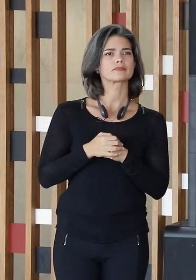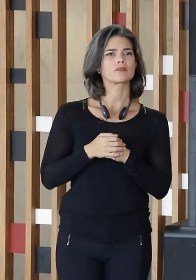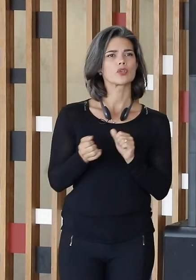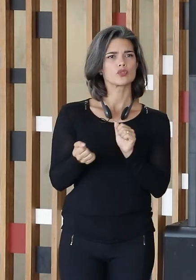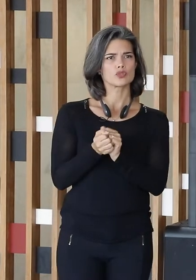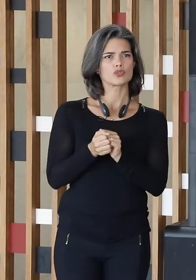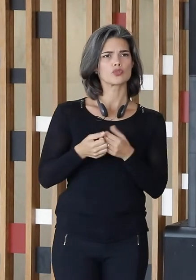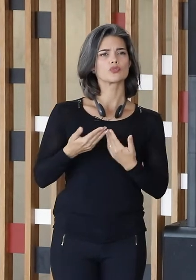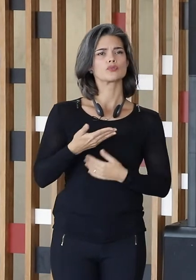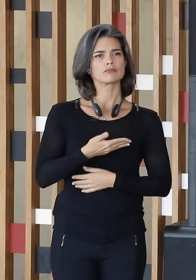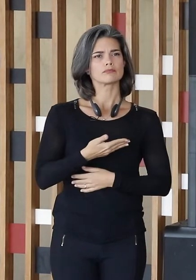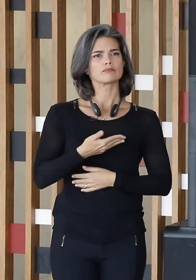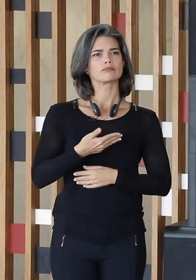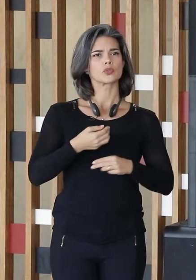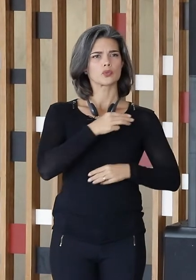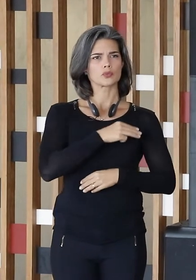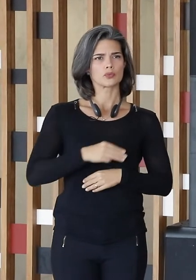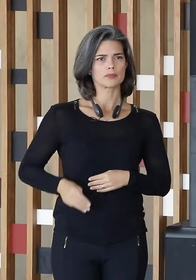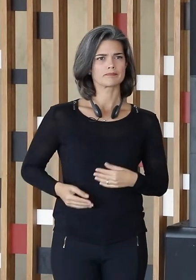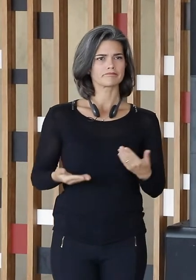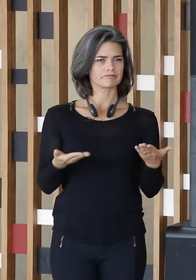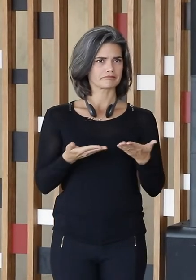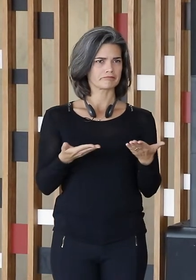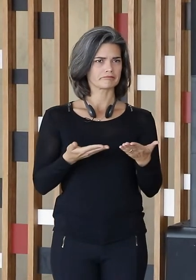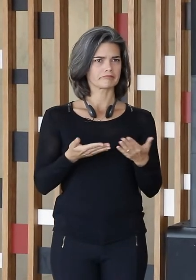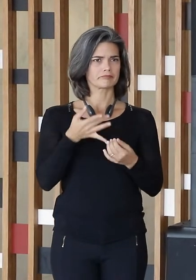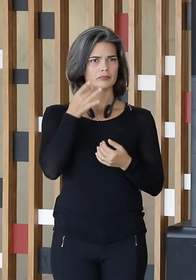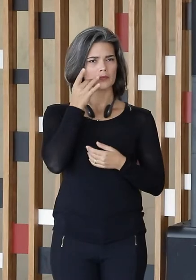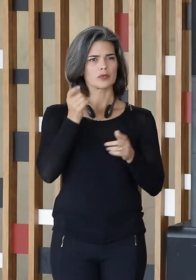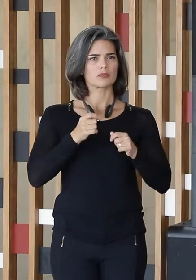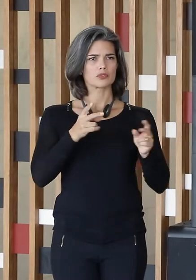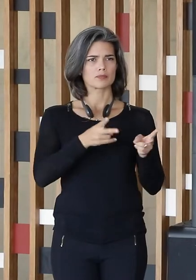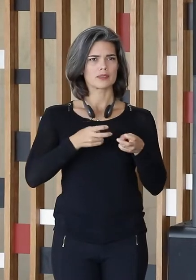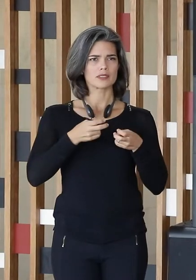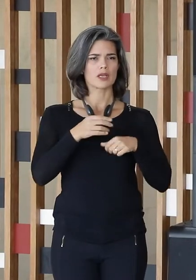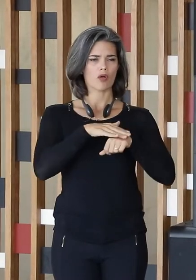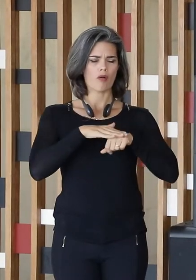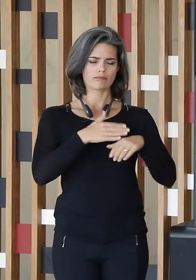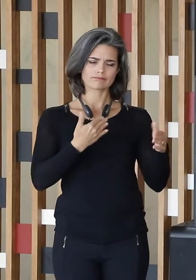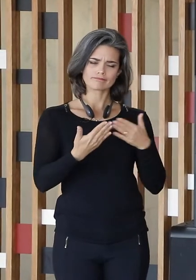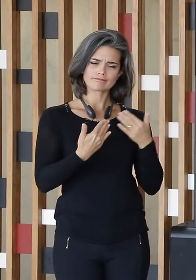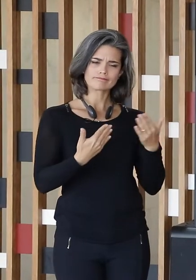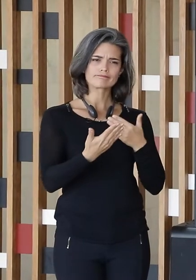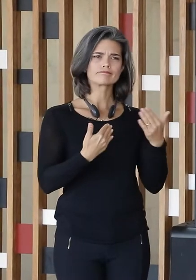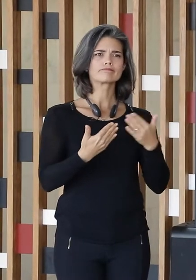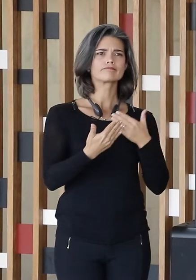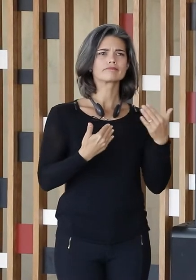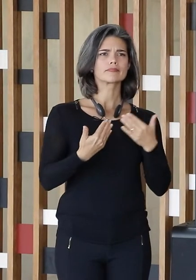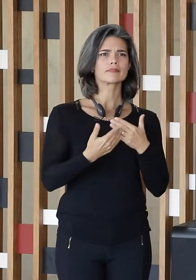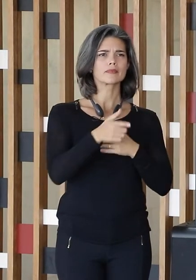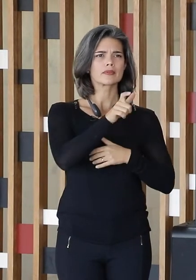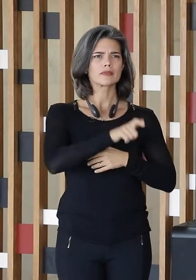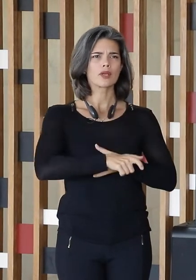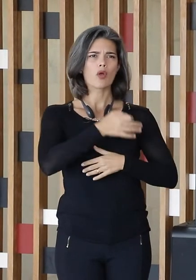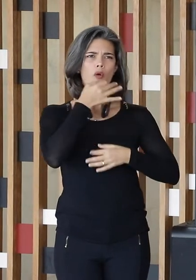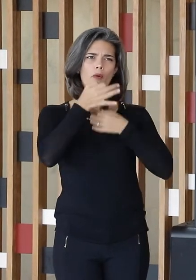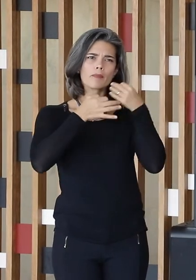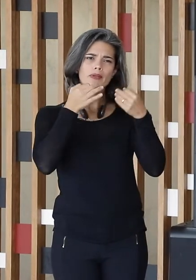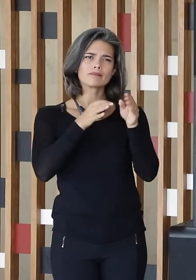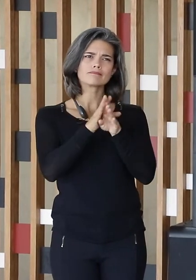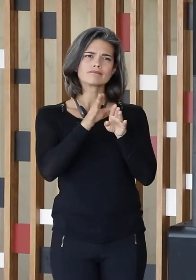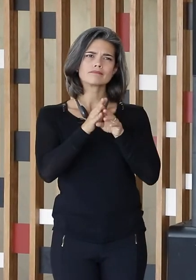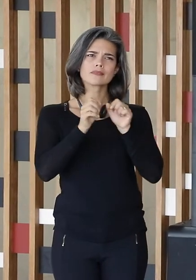ministro Andrés Alamán, e pude perceber, da conversa que tive com ele, da lucidez de seus